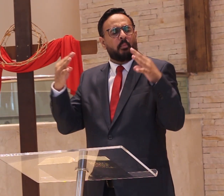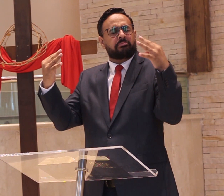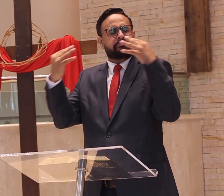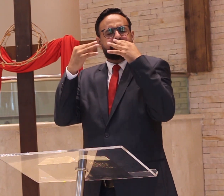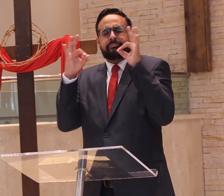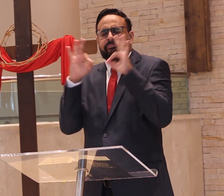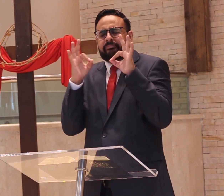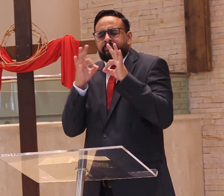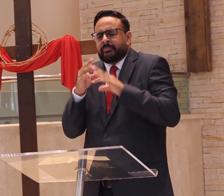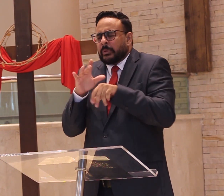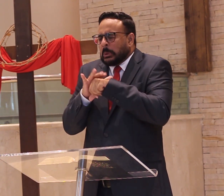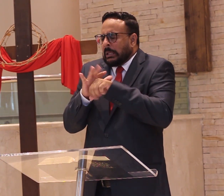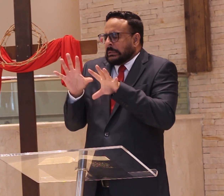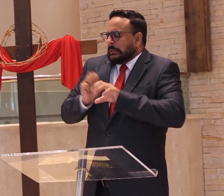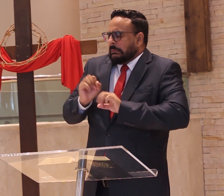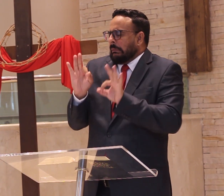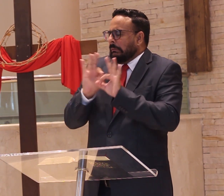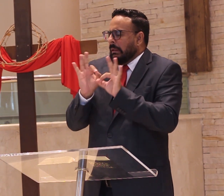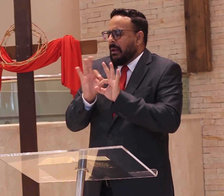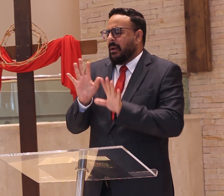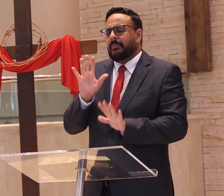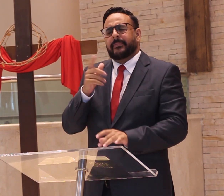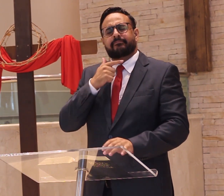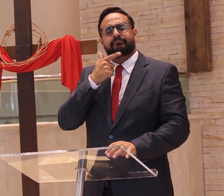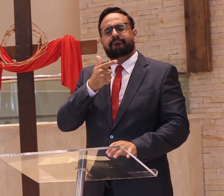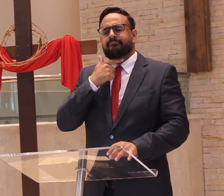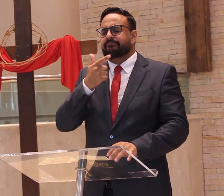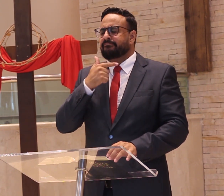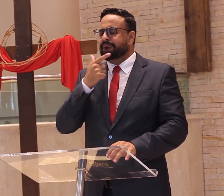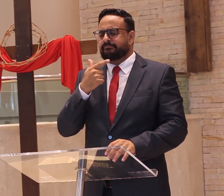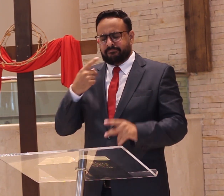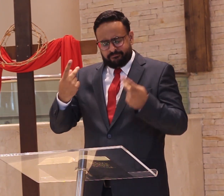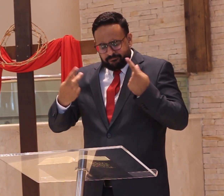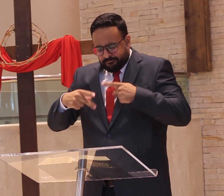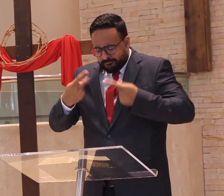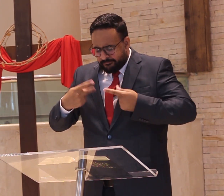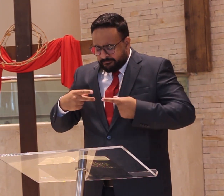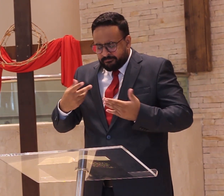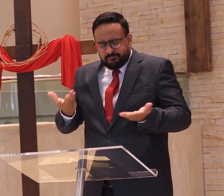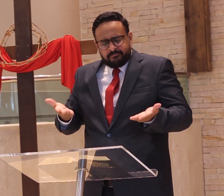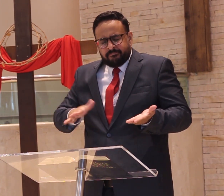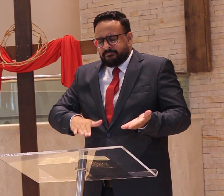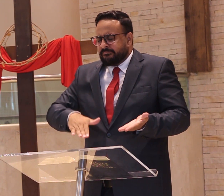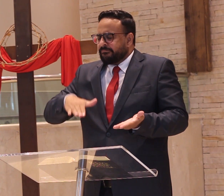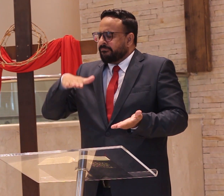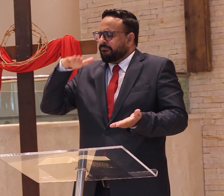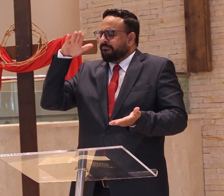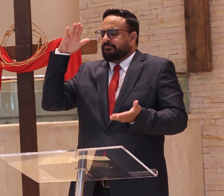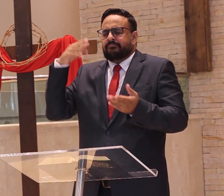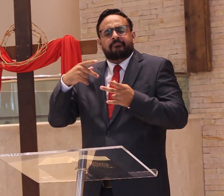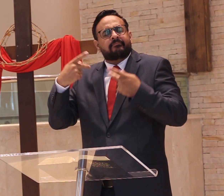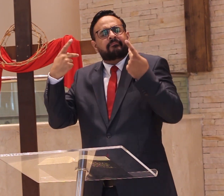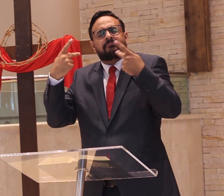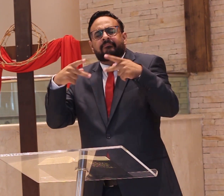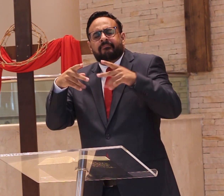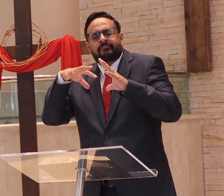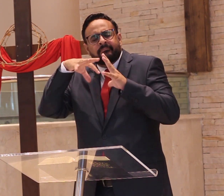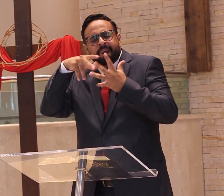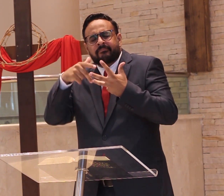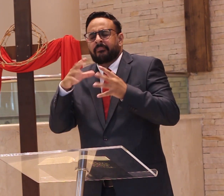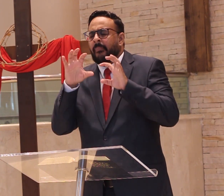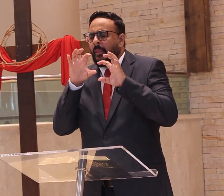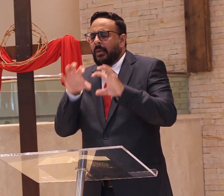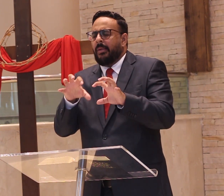coisas que acontecem, aonde ninguém vê, mas nós sofremos e somos escravos do pecado desde